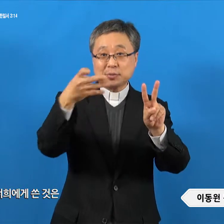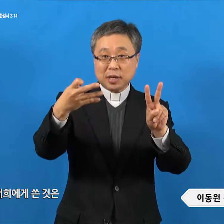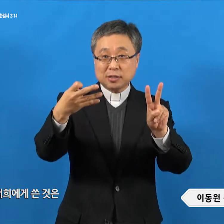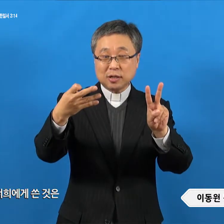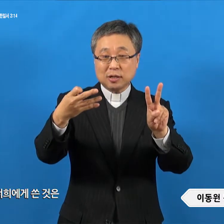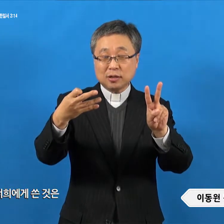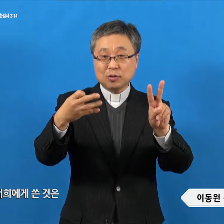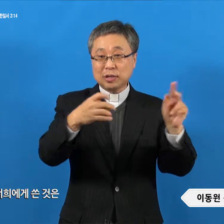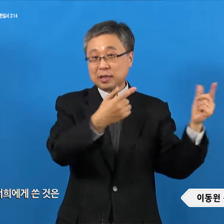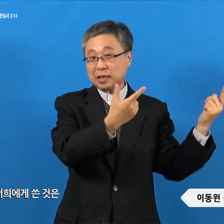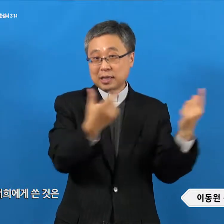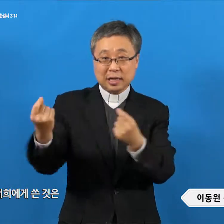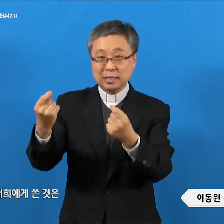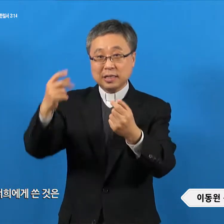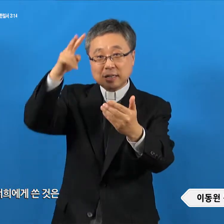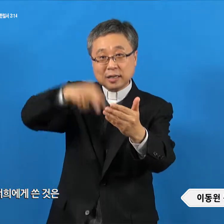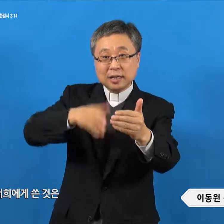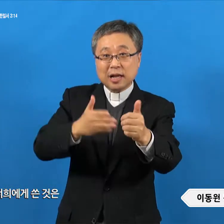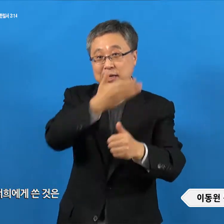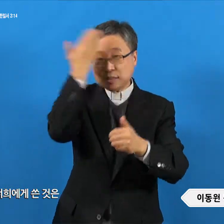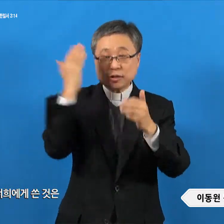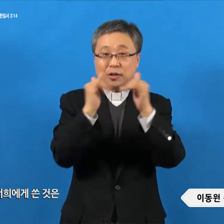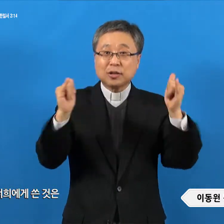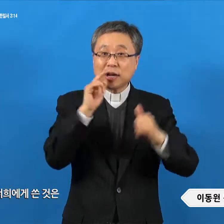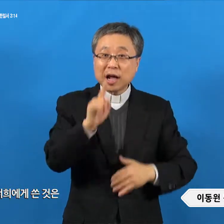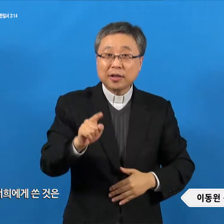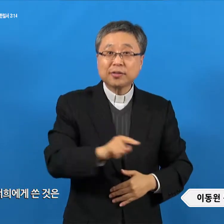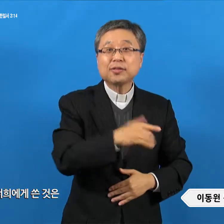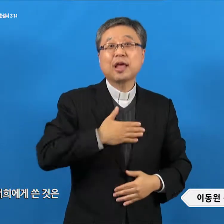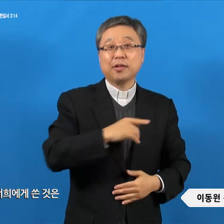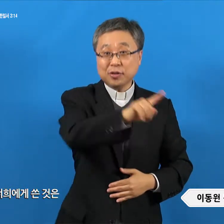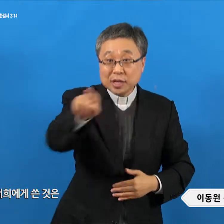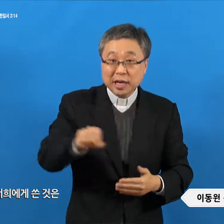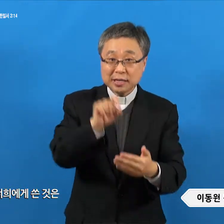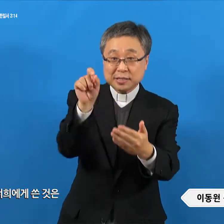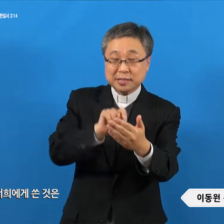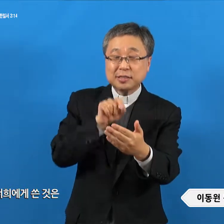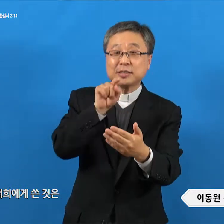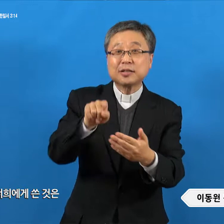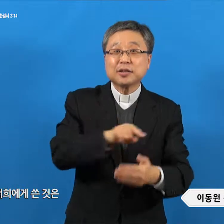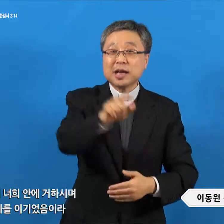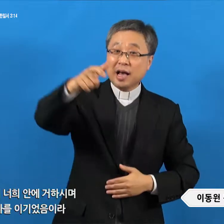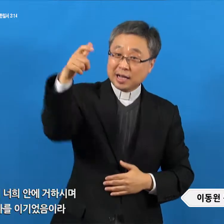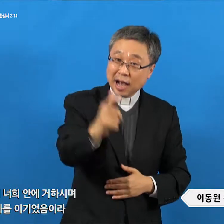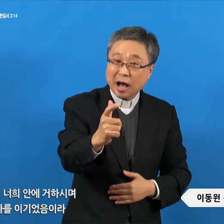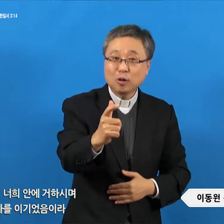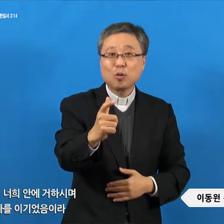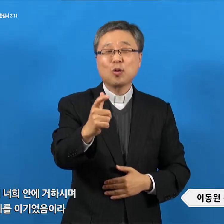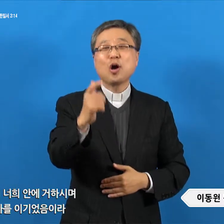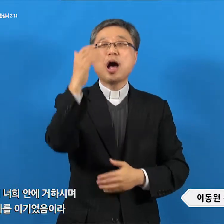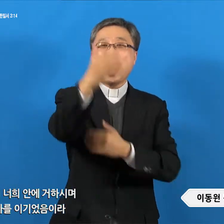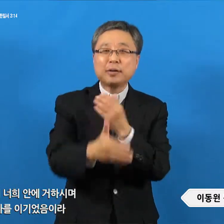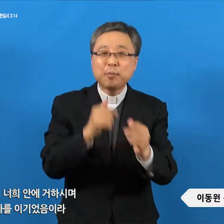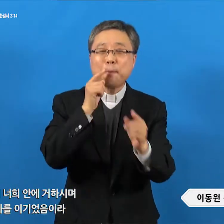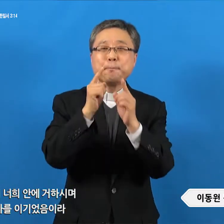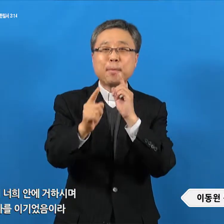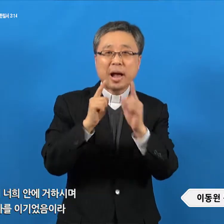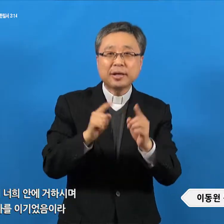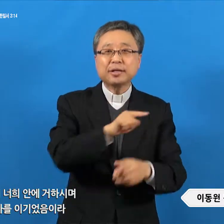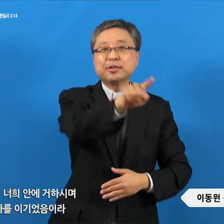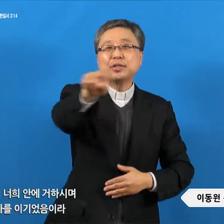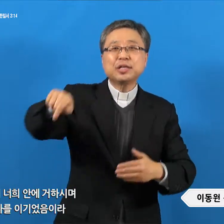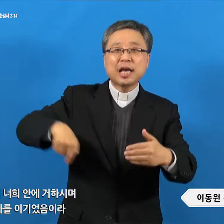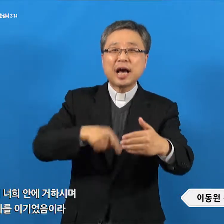우리 같이 읽겠습니다. 시작. 청년들아, 내가 너희에게 쓴 것은 너희가 강하고 하나님의 말씀이